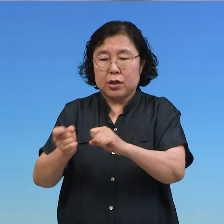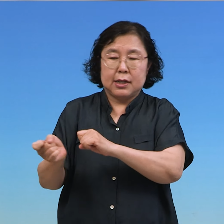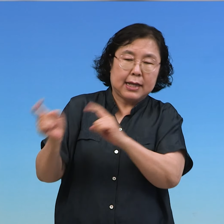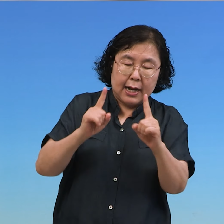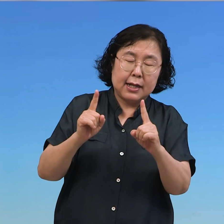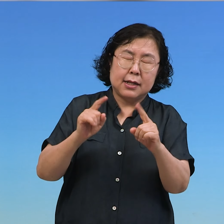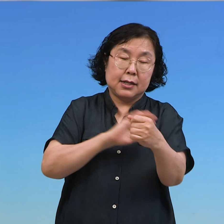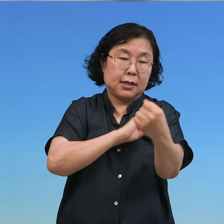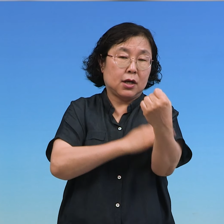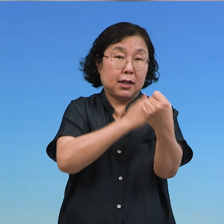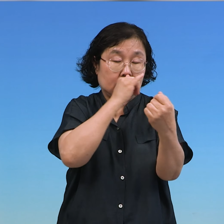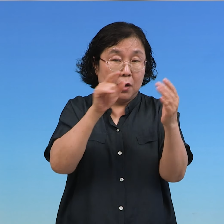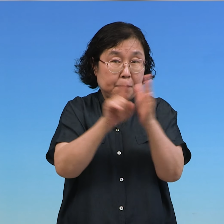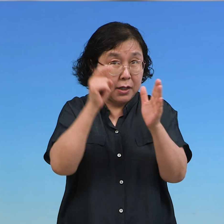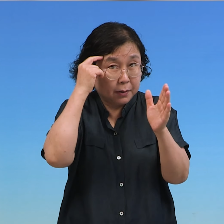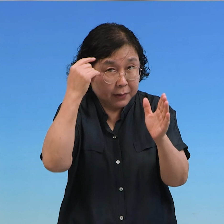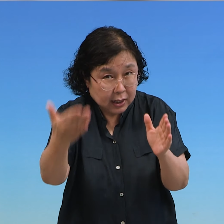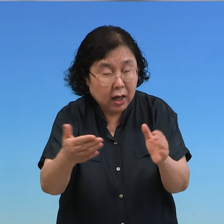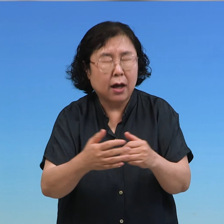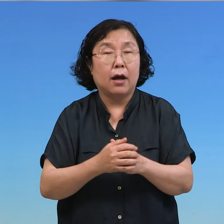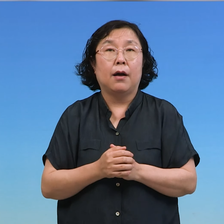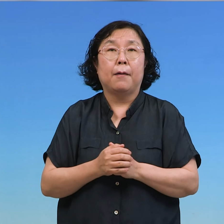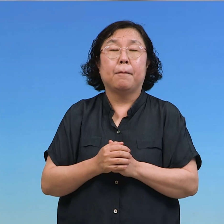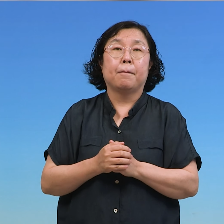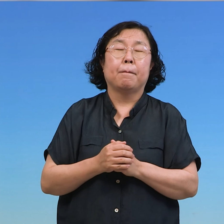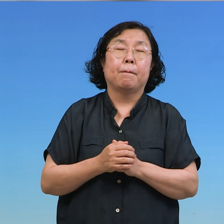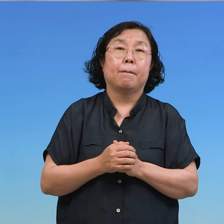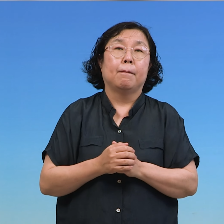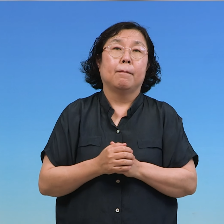있는 줄로 믿습니까? 여러분 믿으십니까?